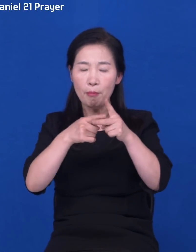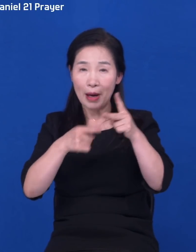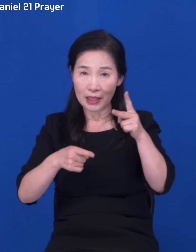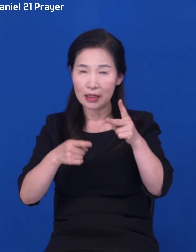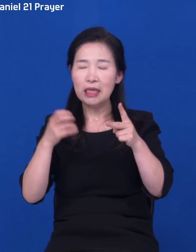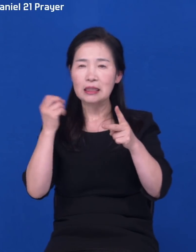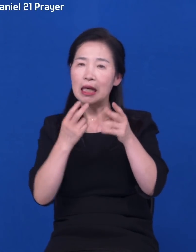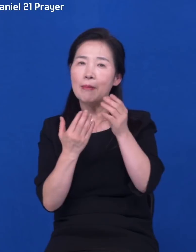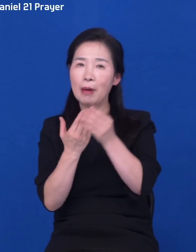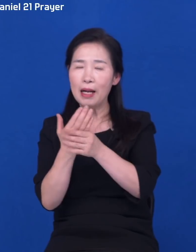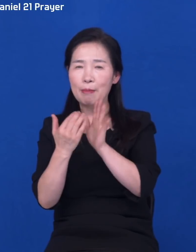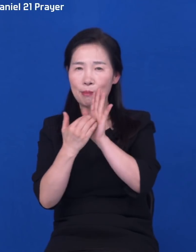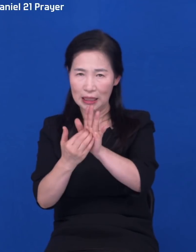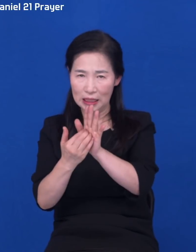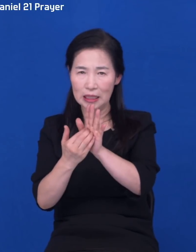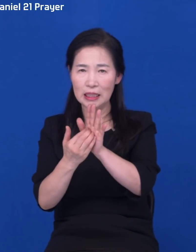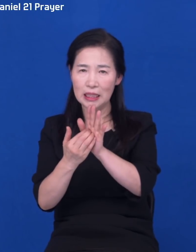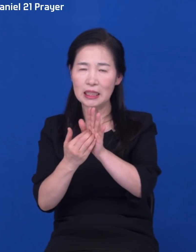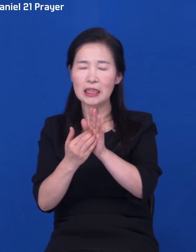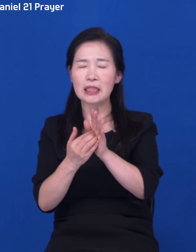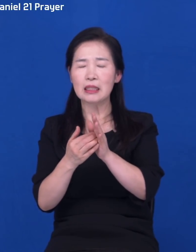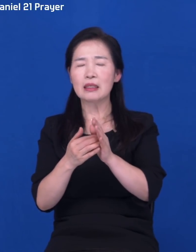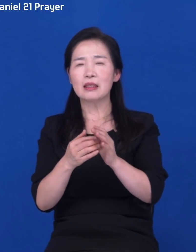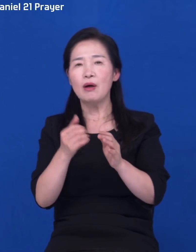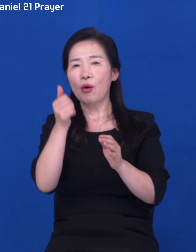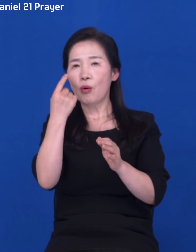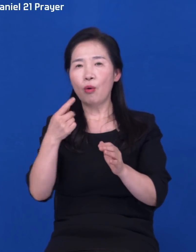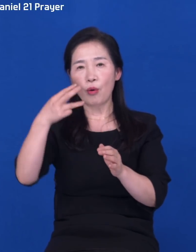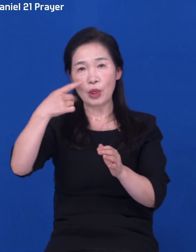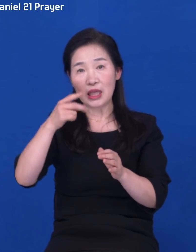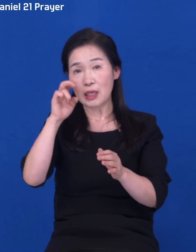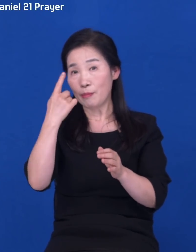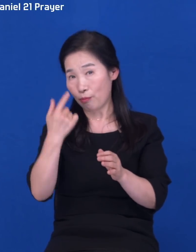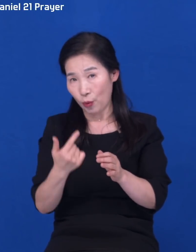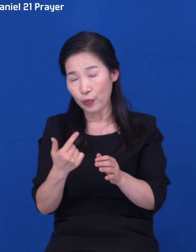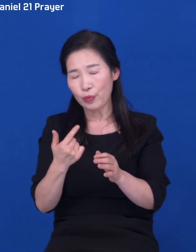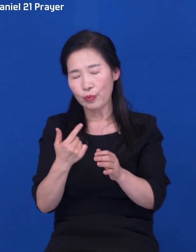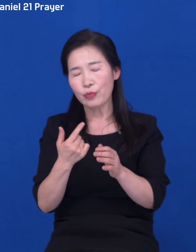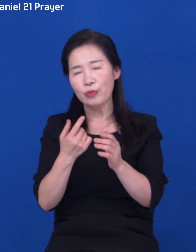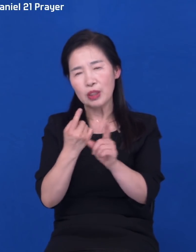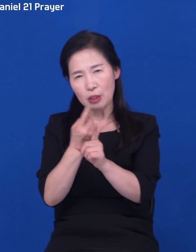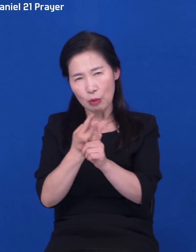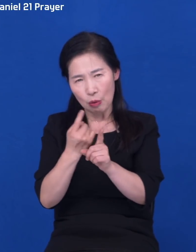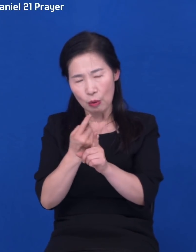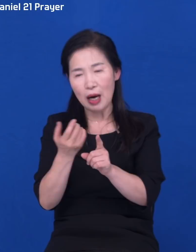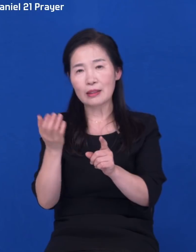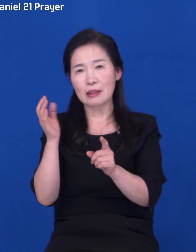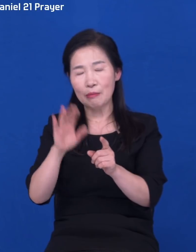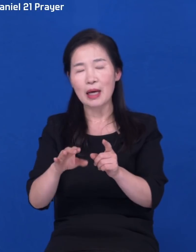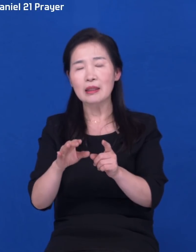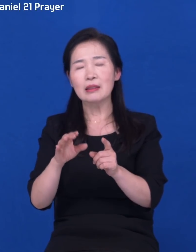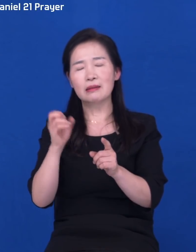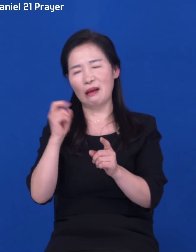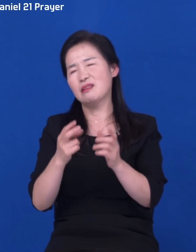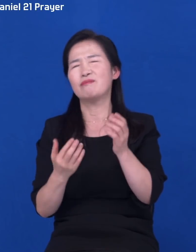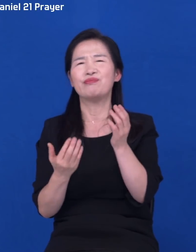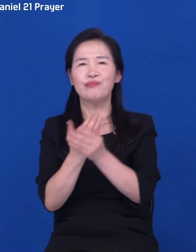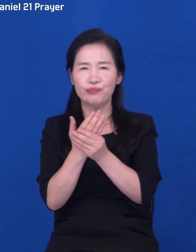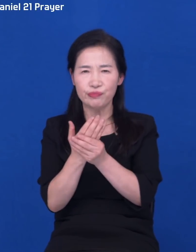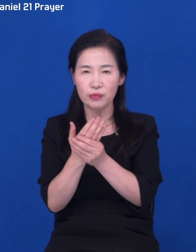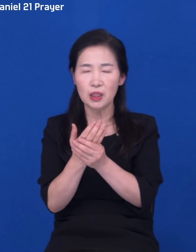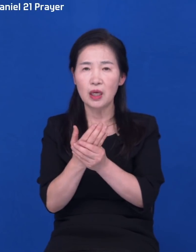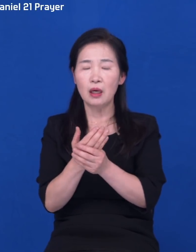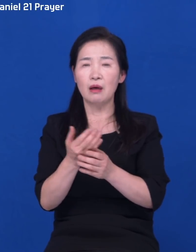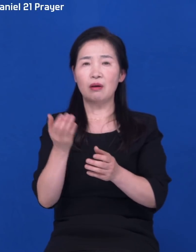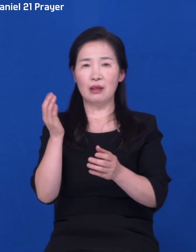방지 호르몬 치료를 계속하는 과정에서 제가 1년 반 만에 다시 재발을 해요. 하지만 그 전에 이미 난 덤으로 산 게